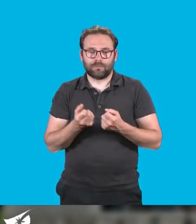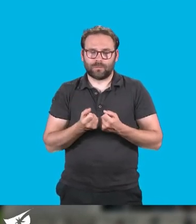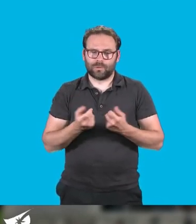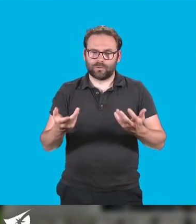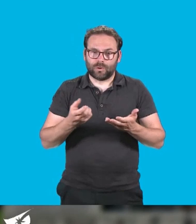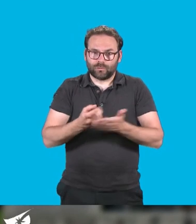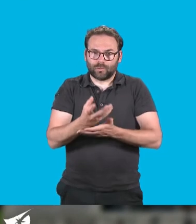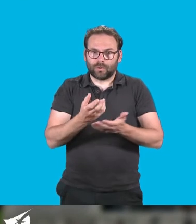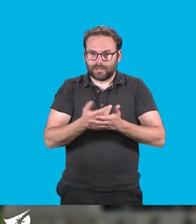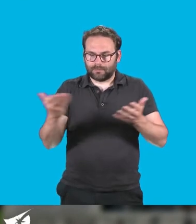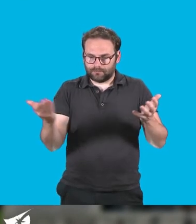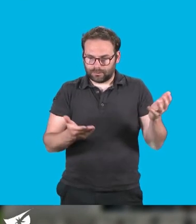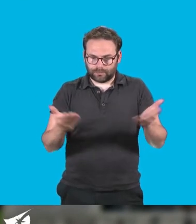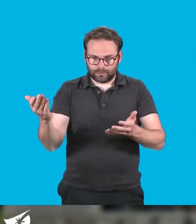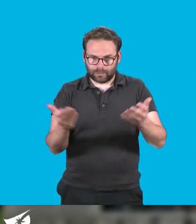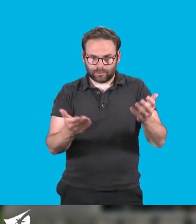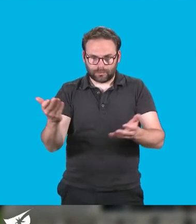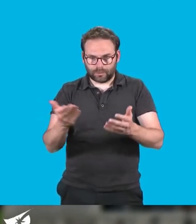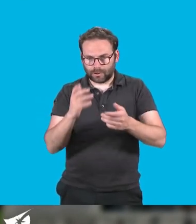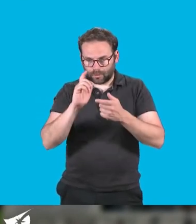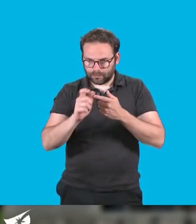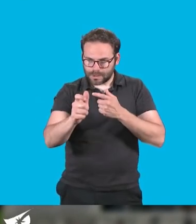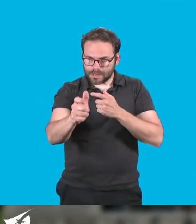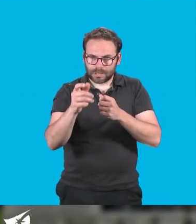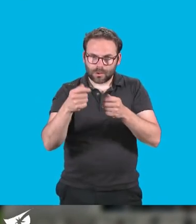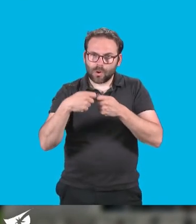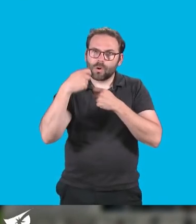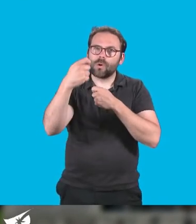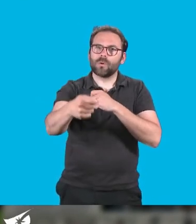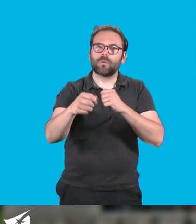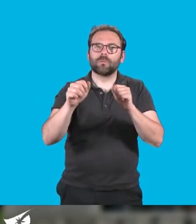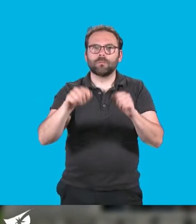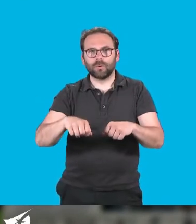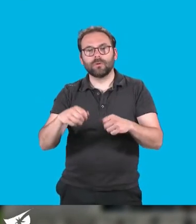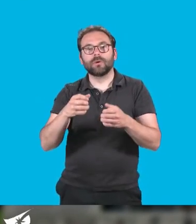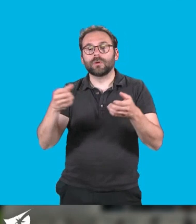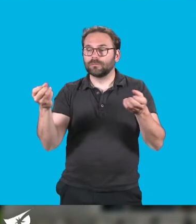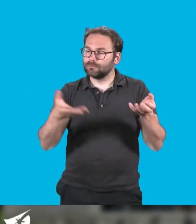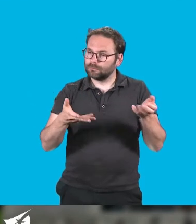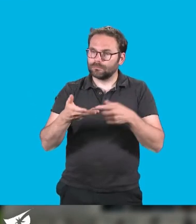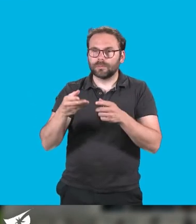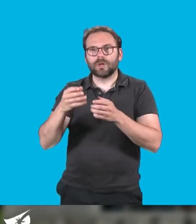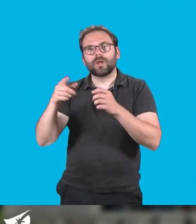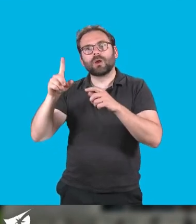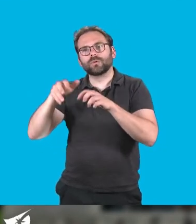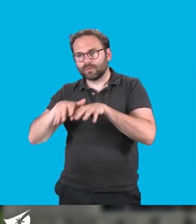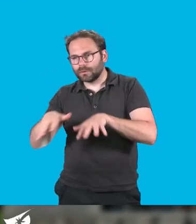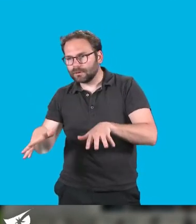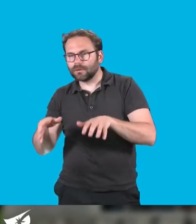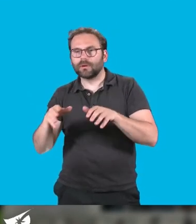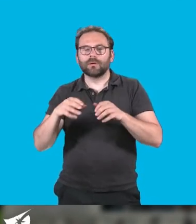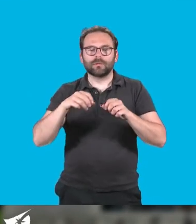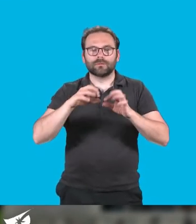données pour parvenir justement à cette planification au long cours, qu'il s'agisse de données hydrographiques, urbanistiques, topographiques ou